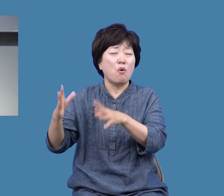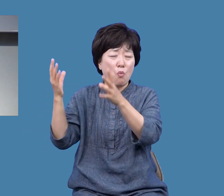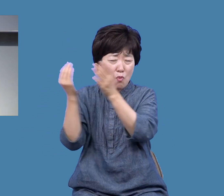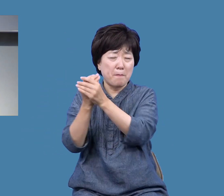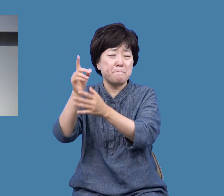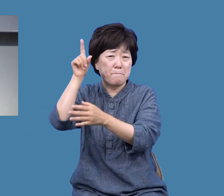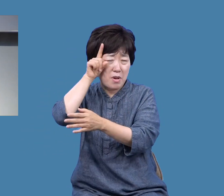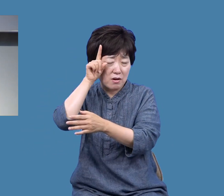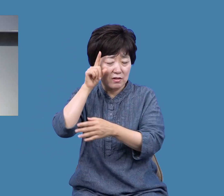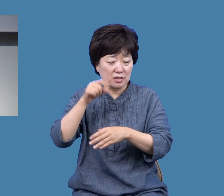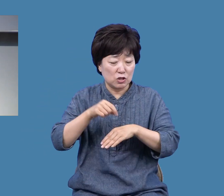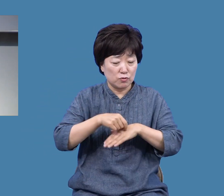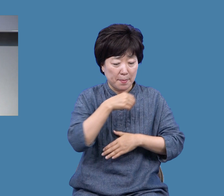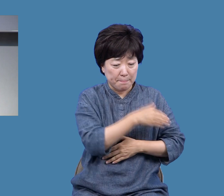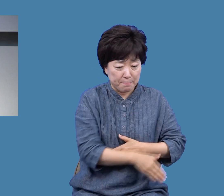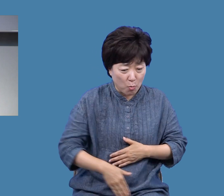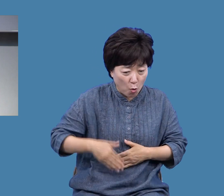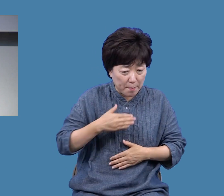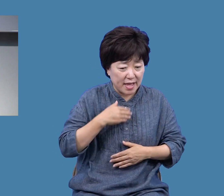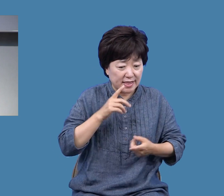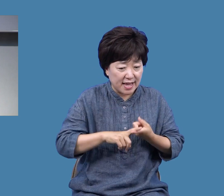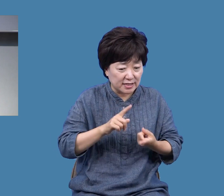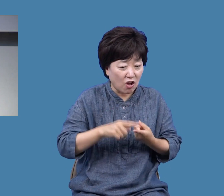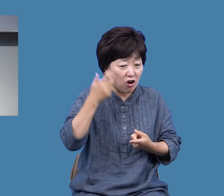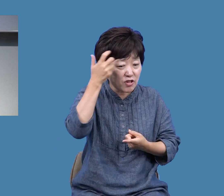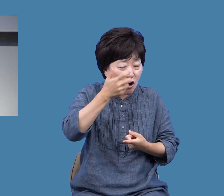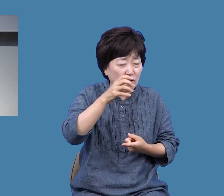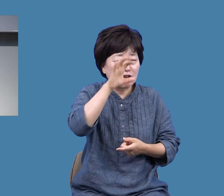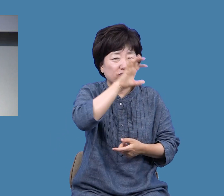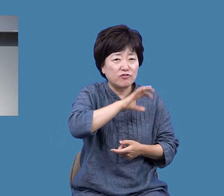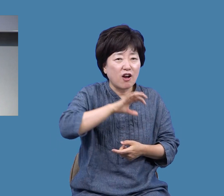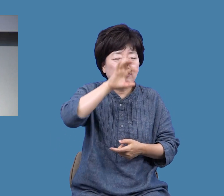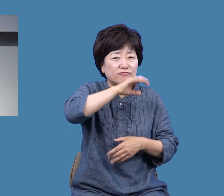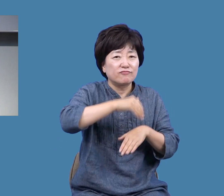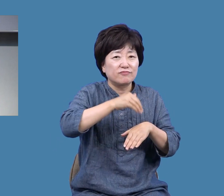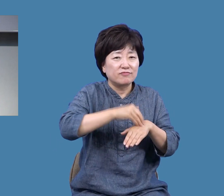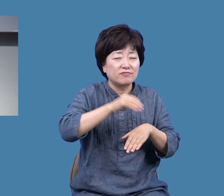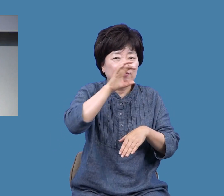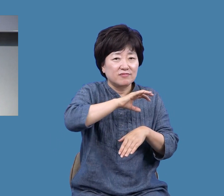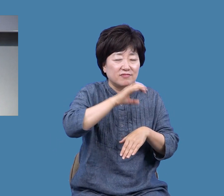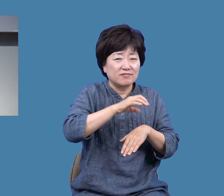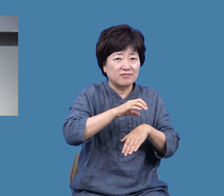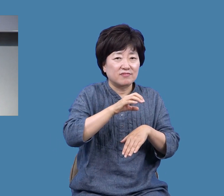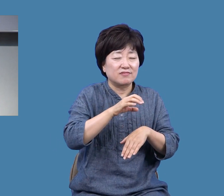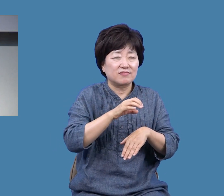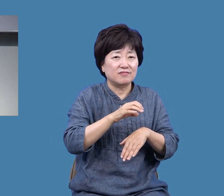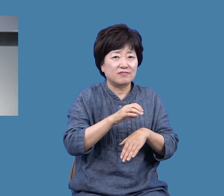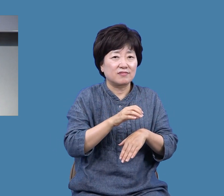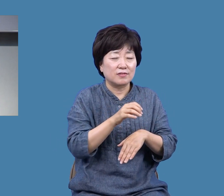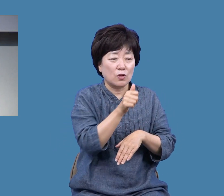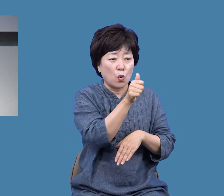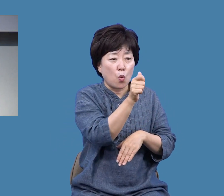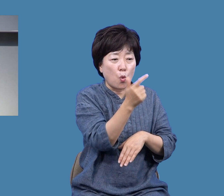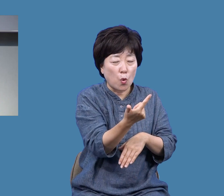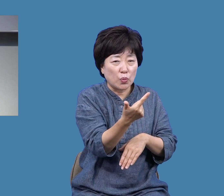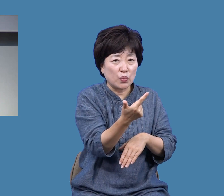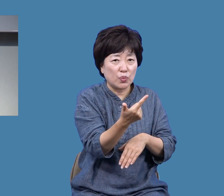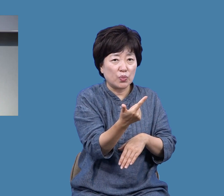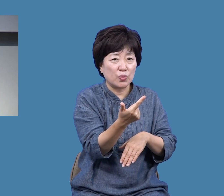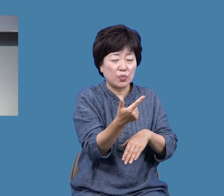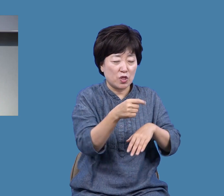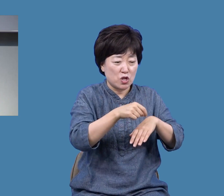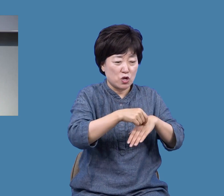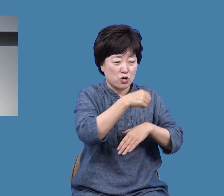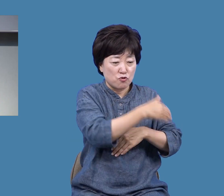몸. 우리의 생각과 우리의 몸, 혼과 육, 그것이 어떻게 원래 하나님이 창조하셨던